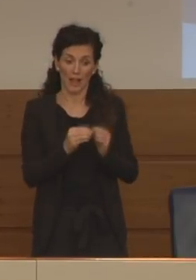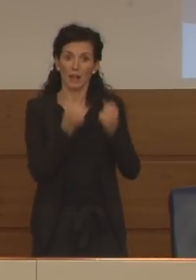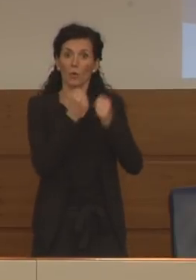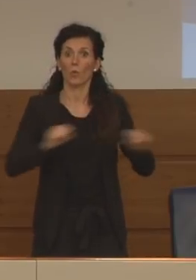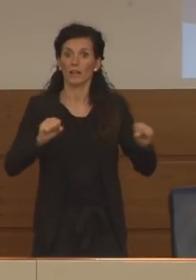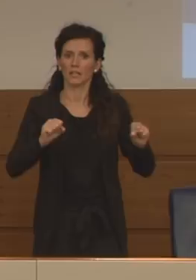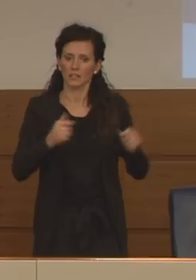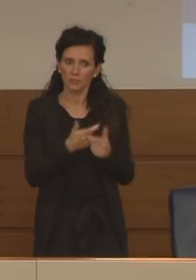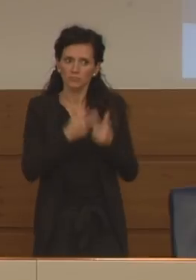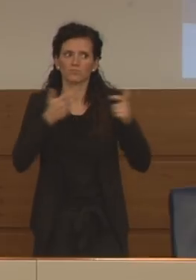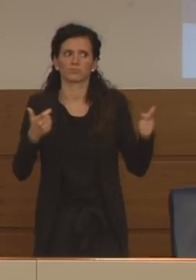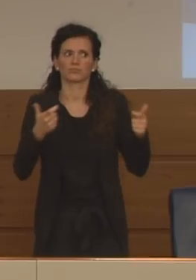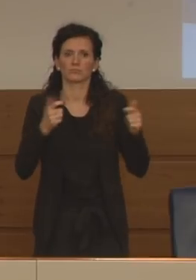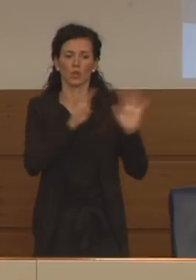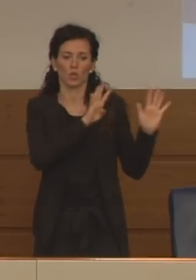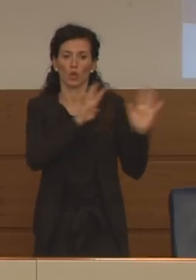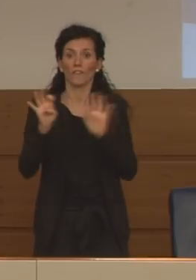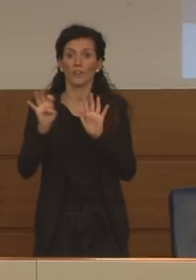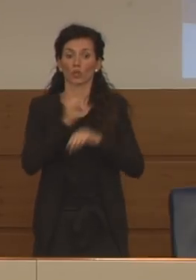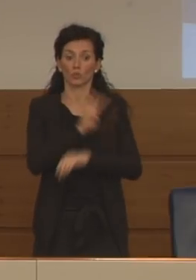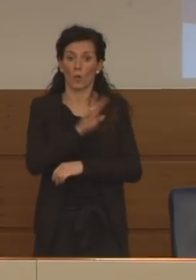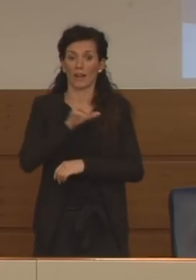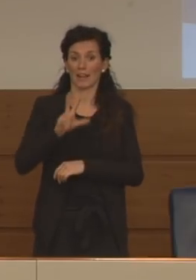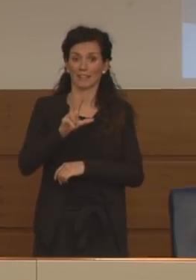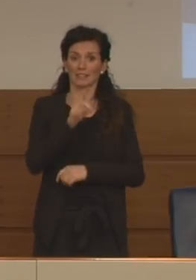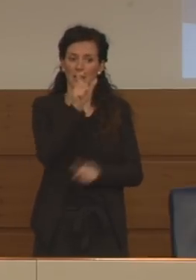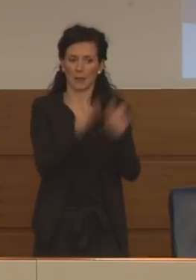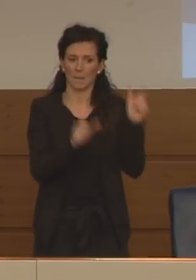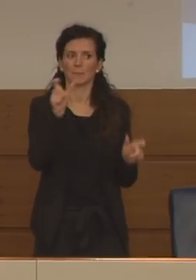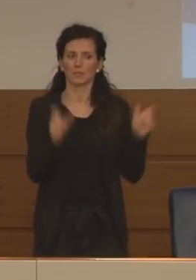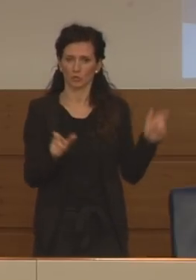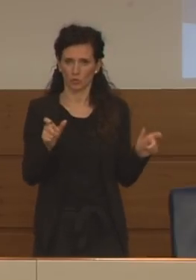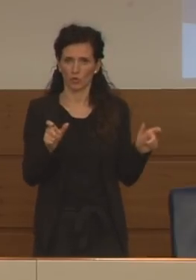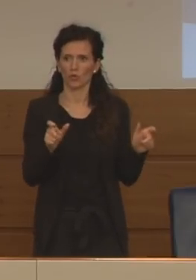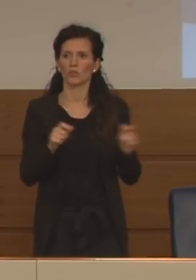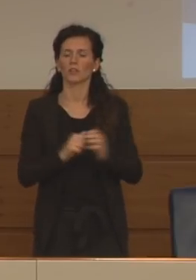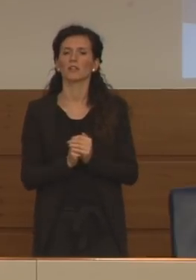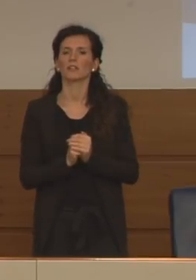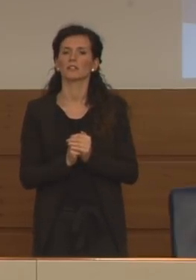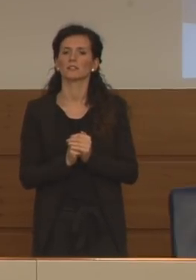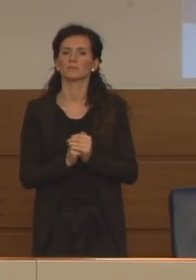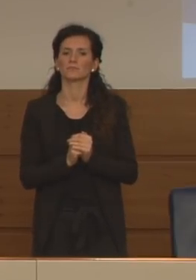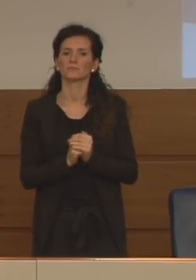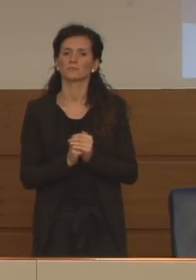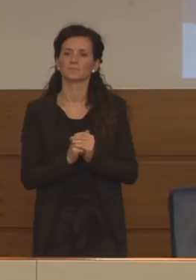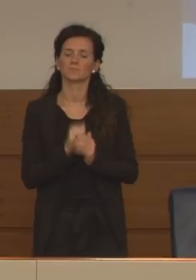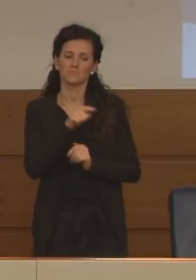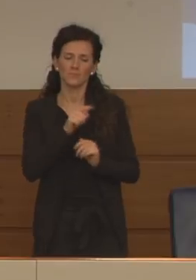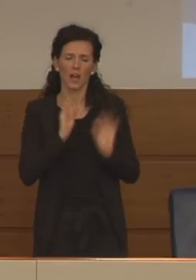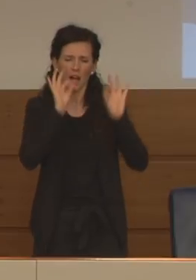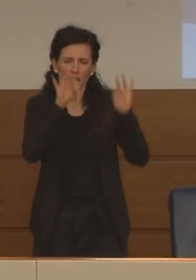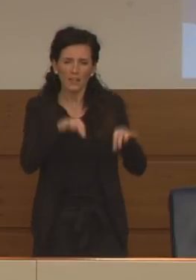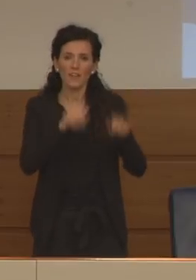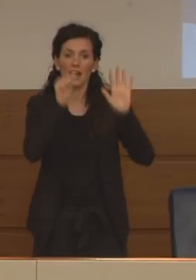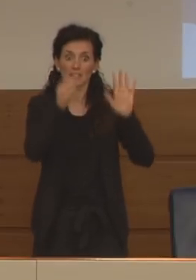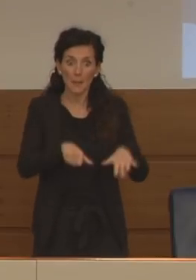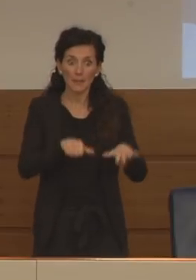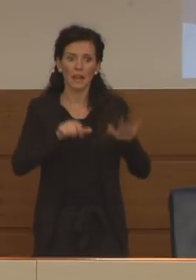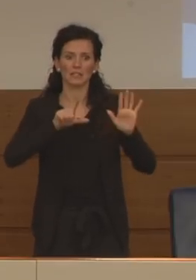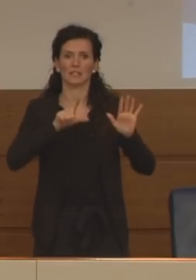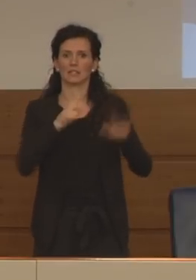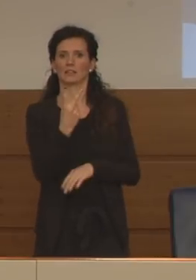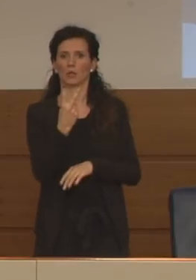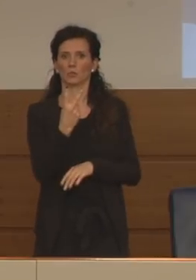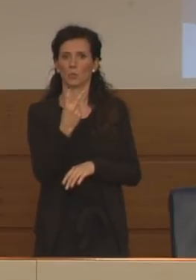incrementa di 943 persone si porta a 6 mila 72